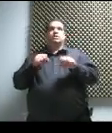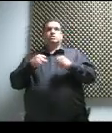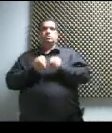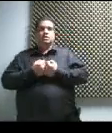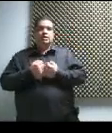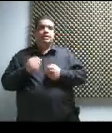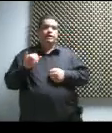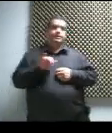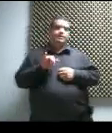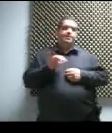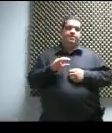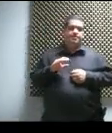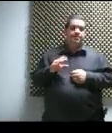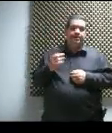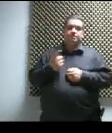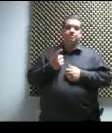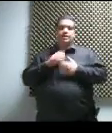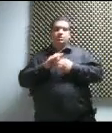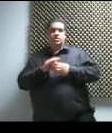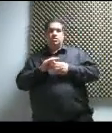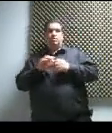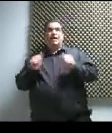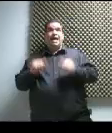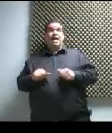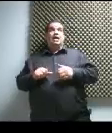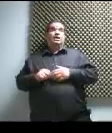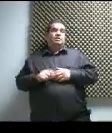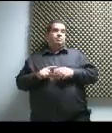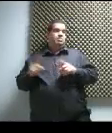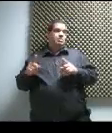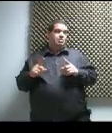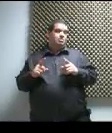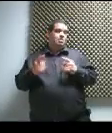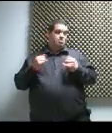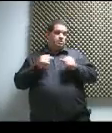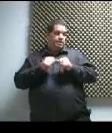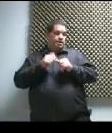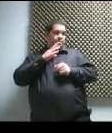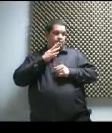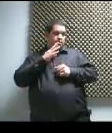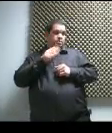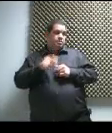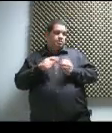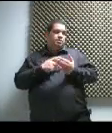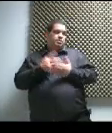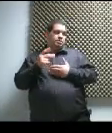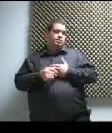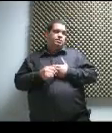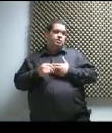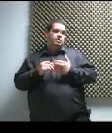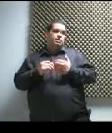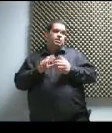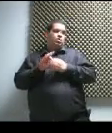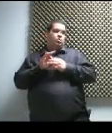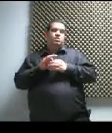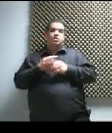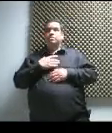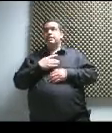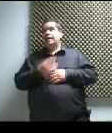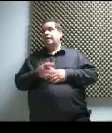O sea, y como te decía... Que nunca está desligada del arte. Exacto. Pero mira, vamos a seguir hablando ya mismito de esta enorme cooperativa que me